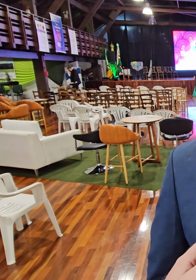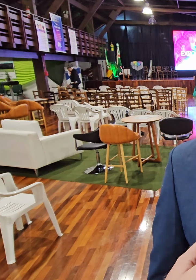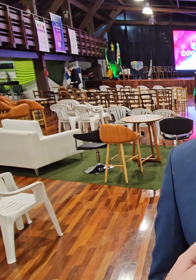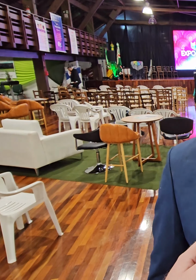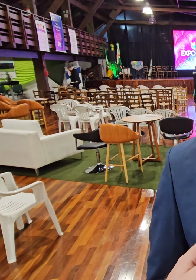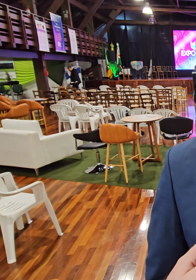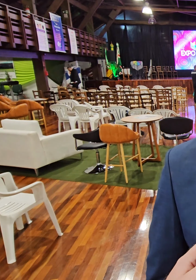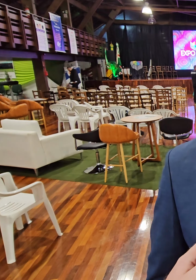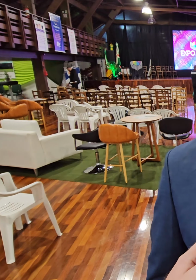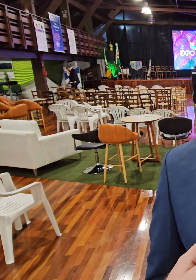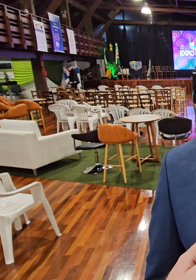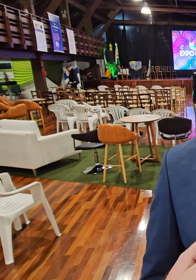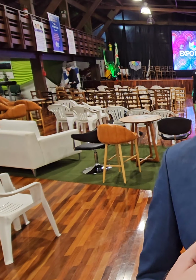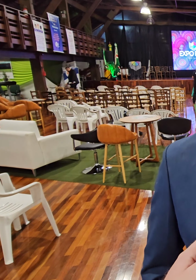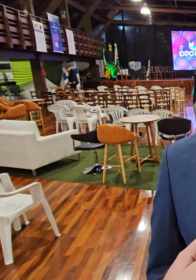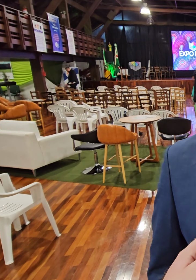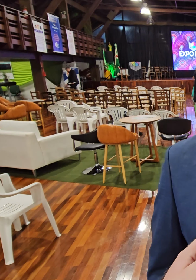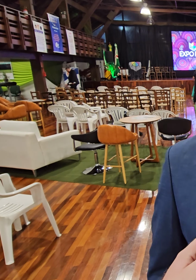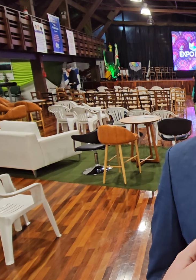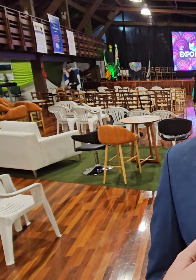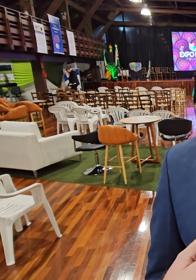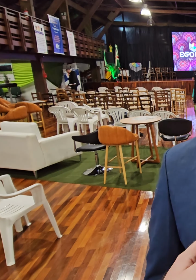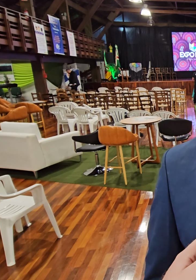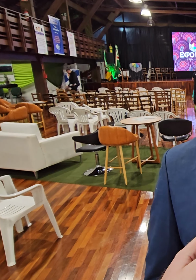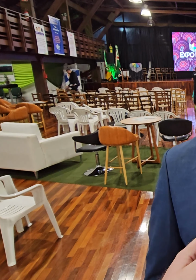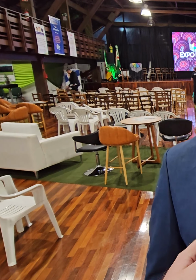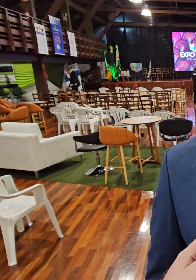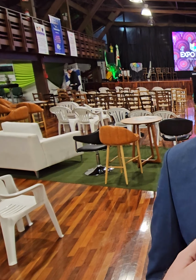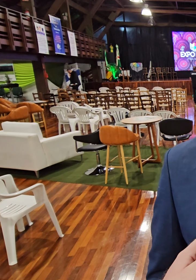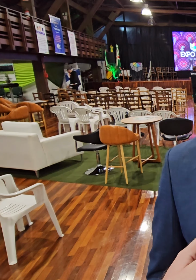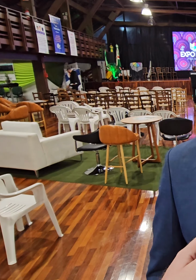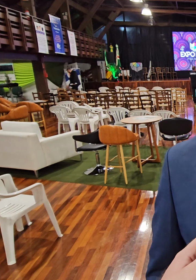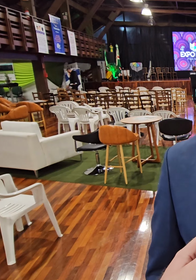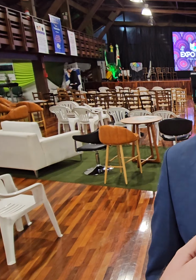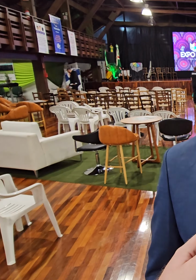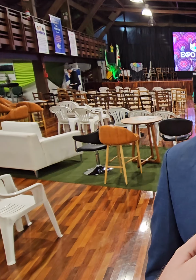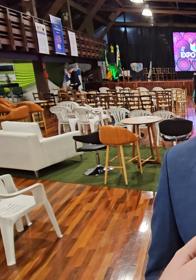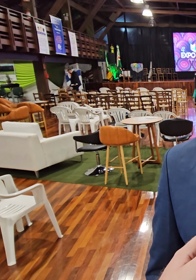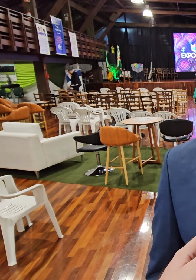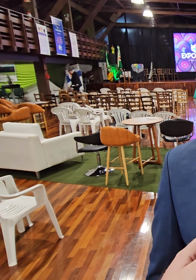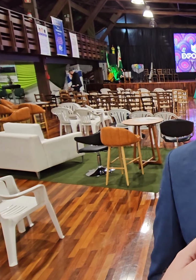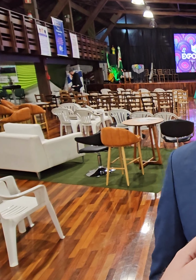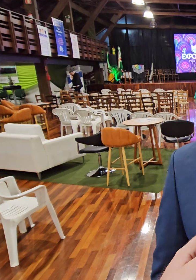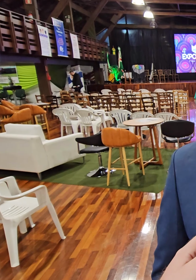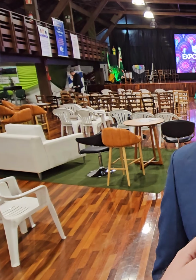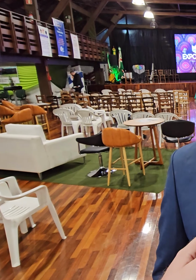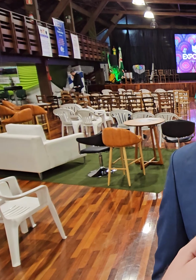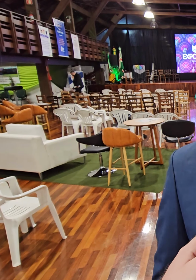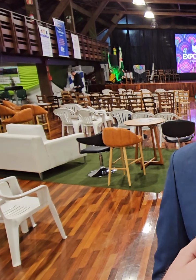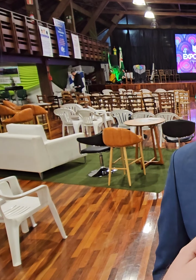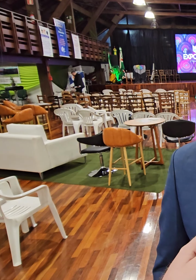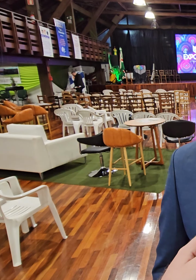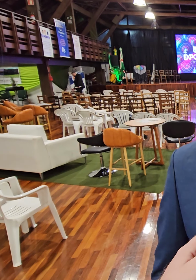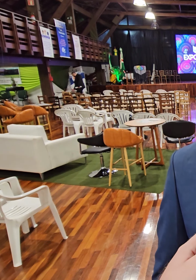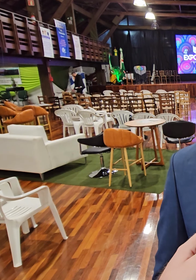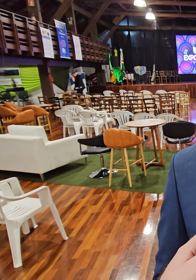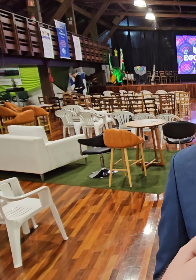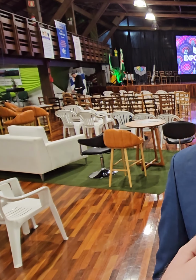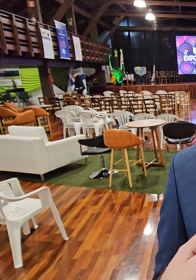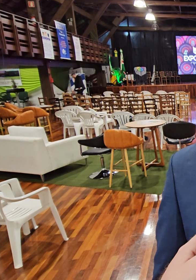grande parque, um complexo aí para receber todos os visitantes. Tem atrações diversas para toda a família, o dia inteiro